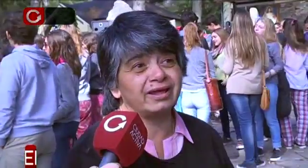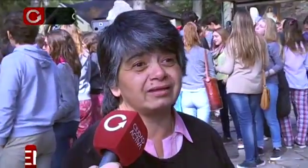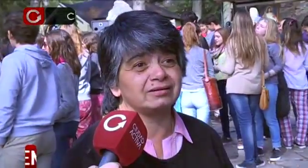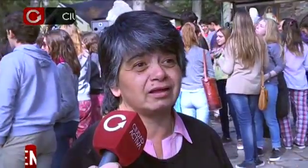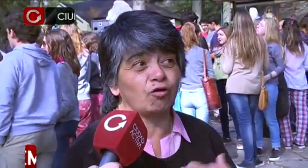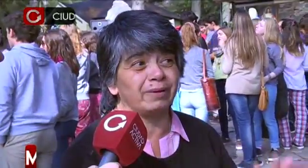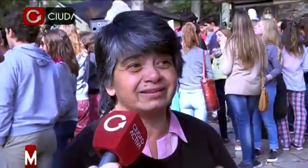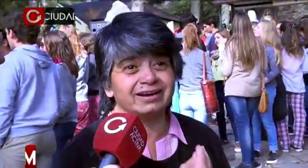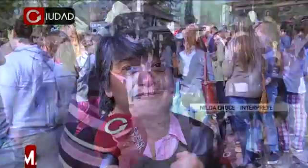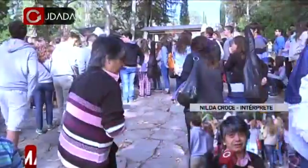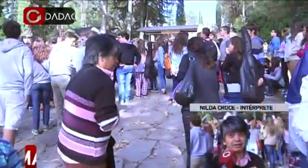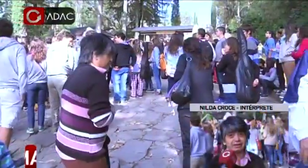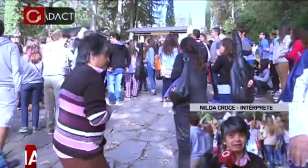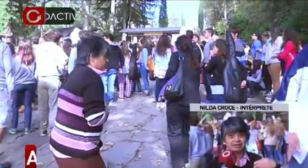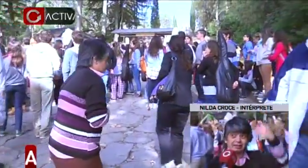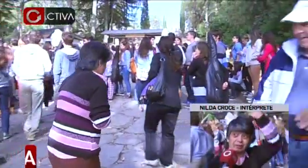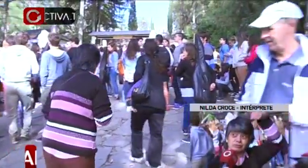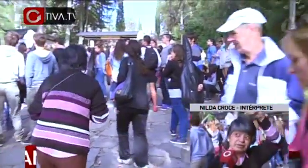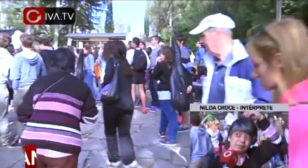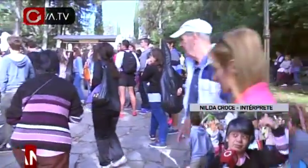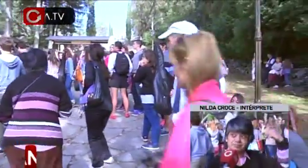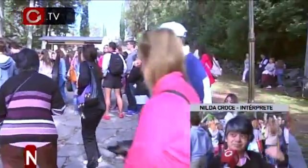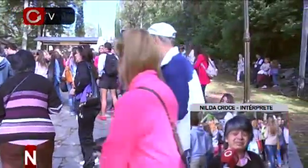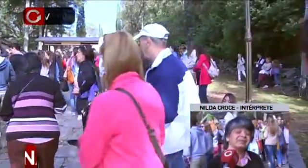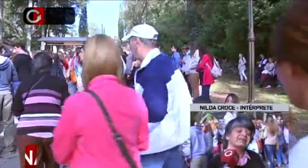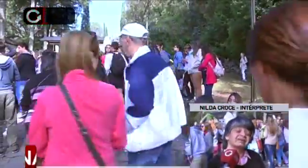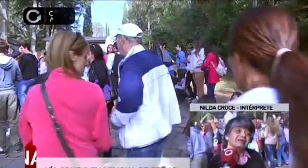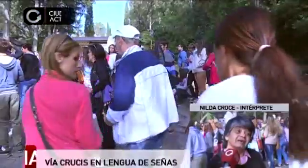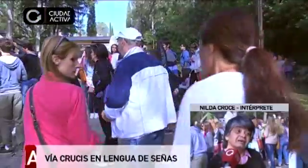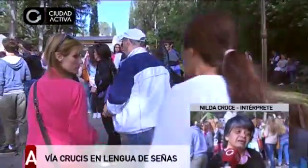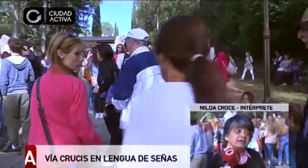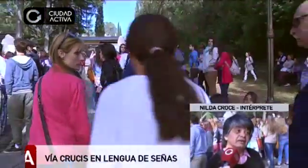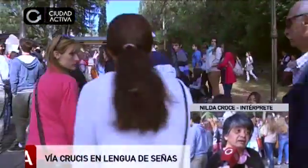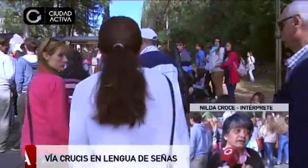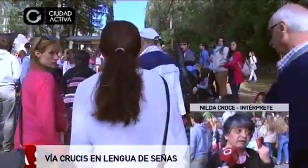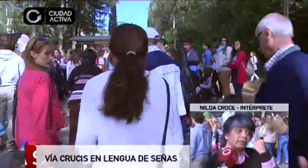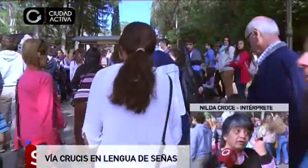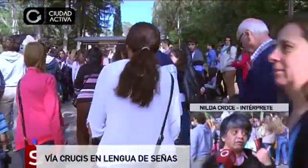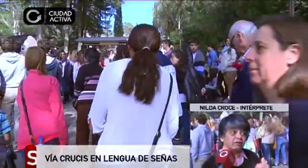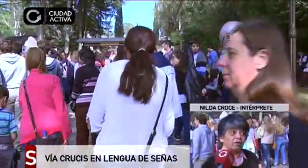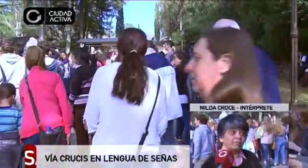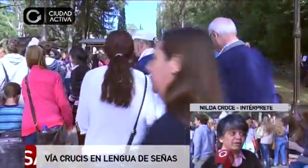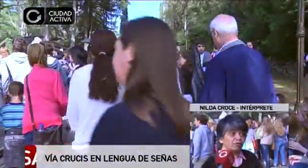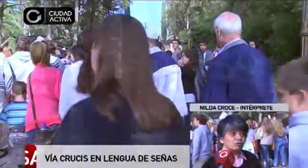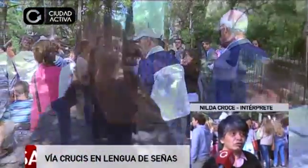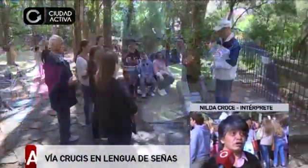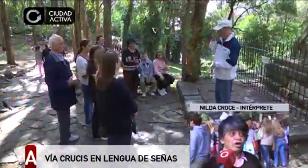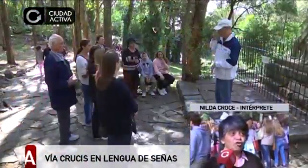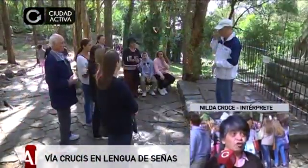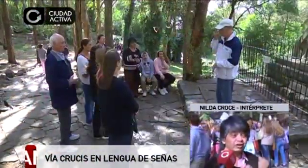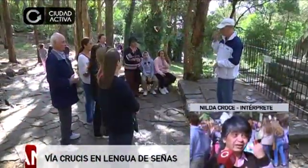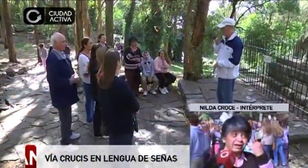donde puedan compartir la fe del bautismo. Y bueno, los